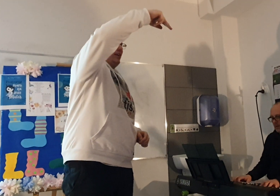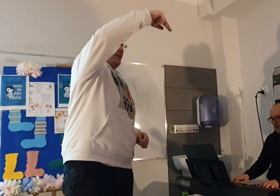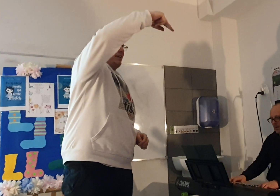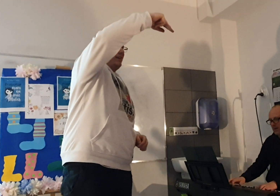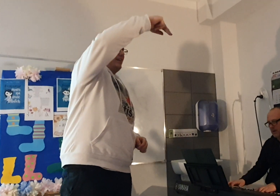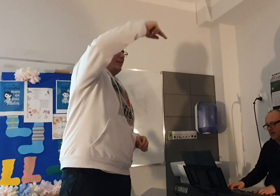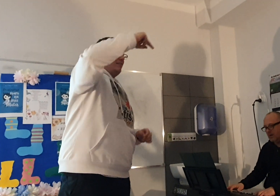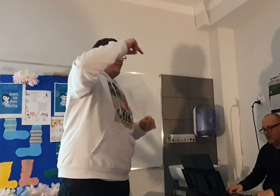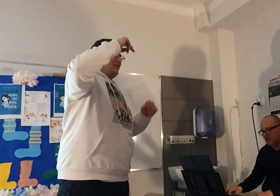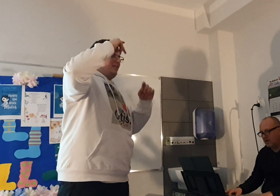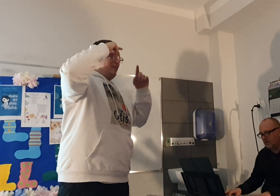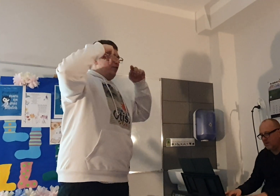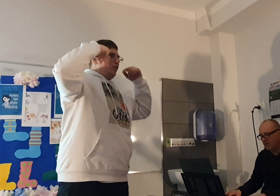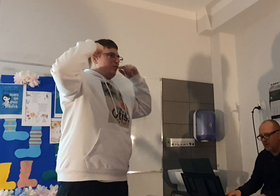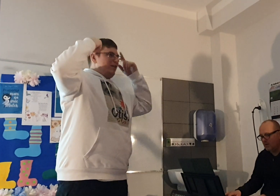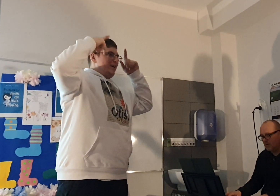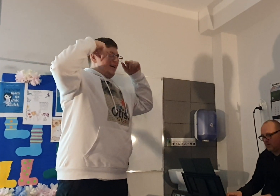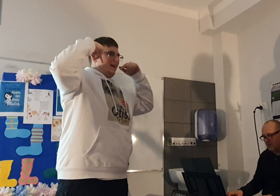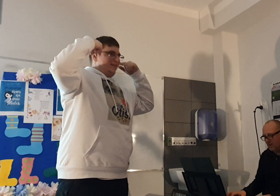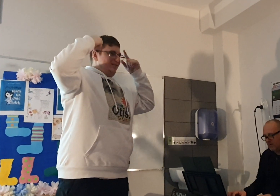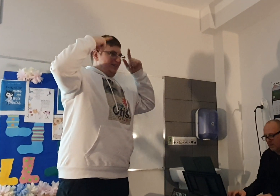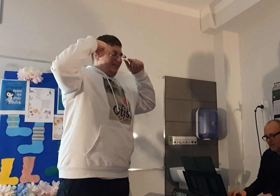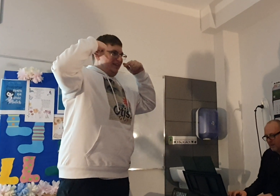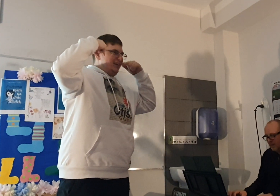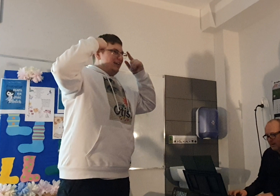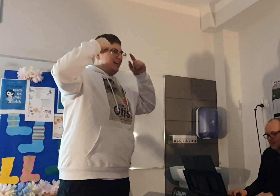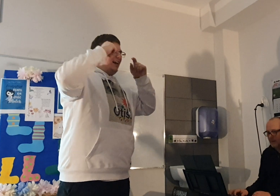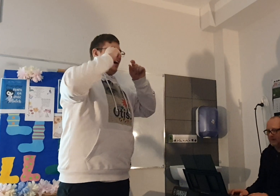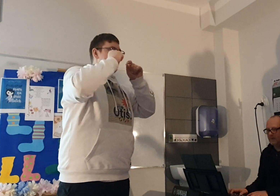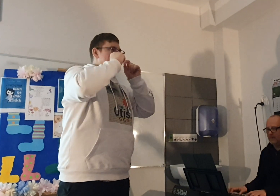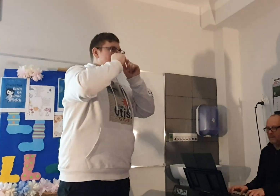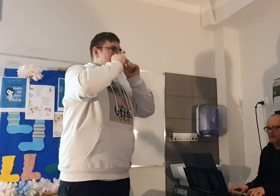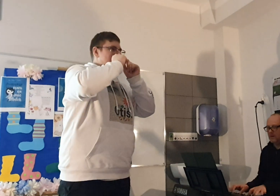Doktor wybuchł rami, a kocica